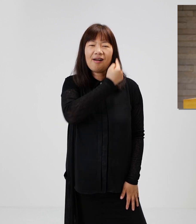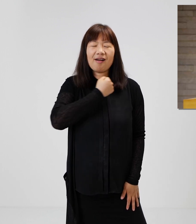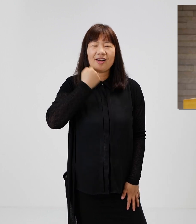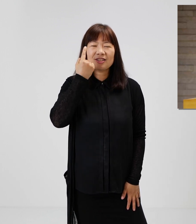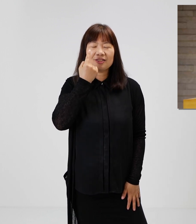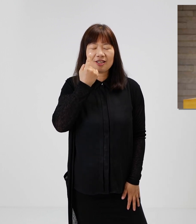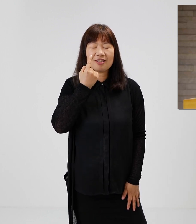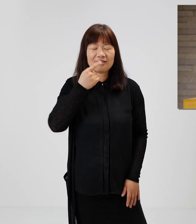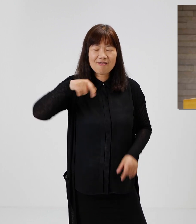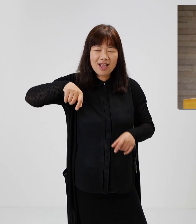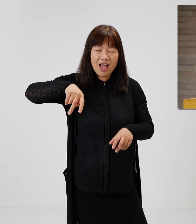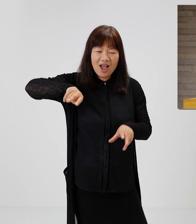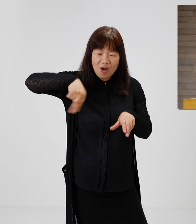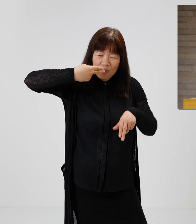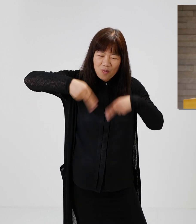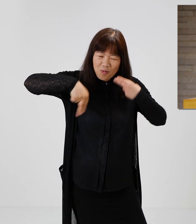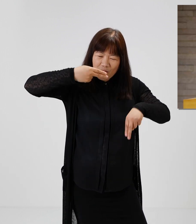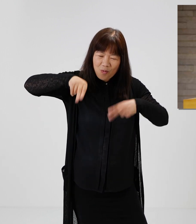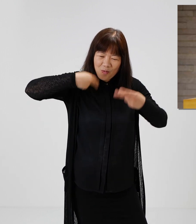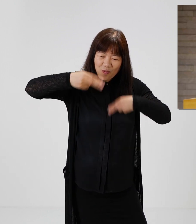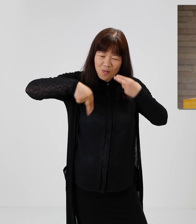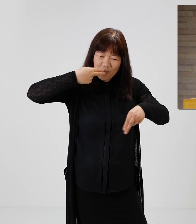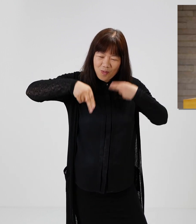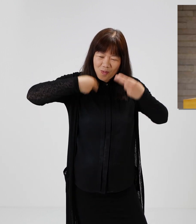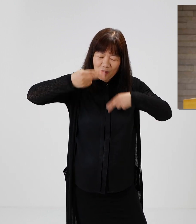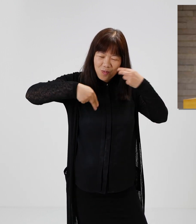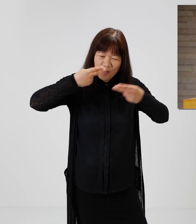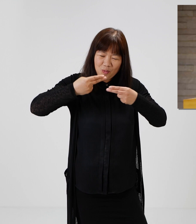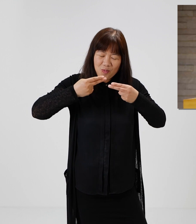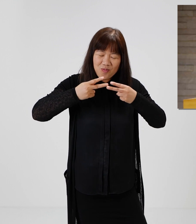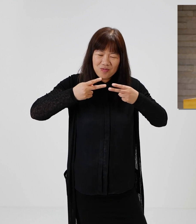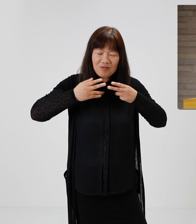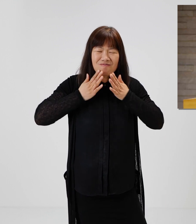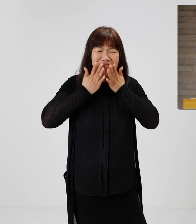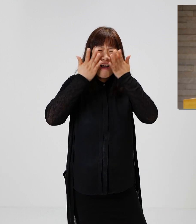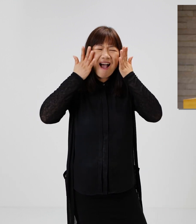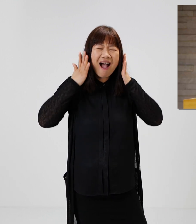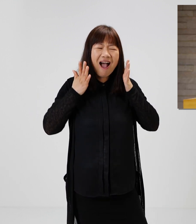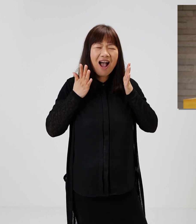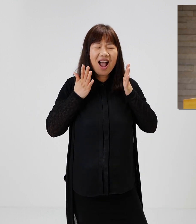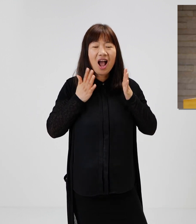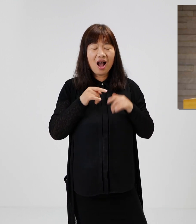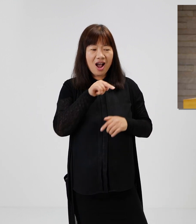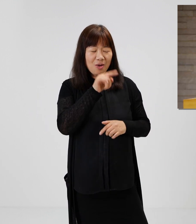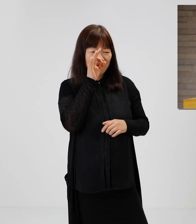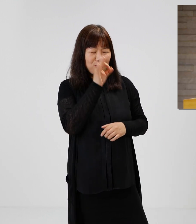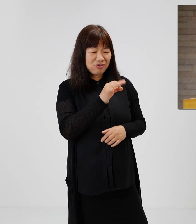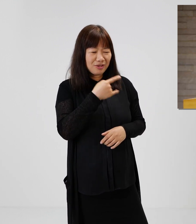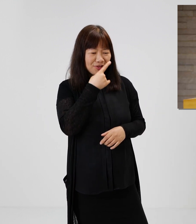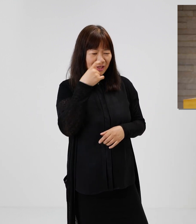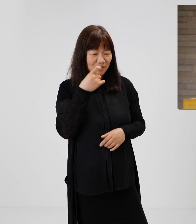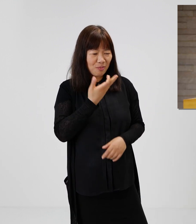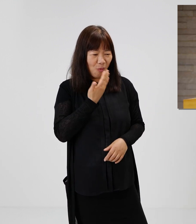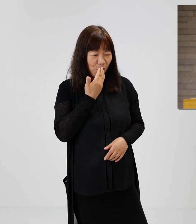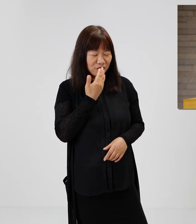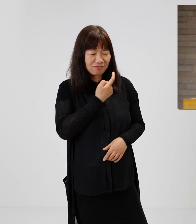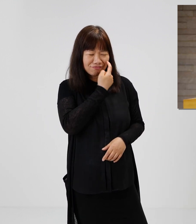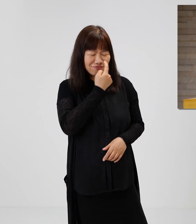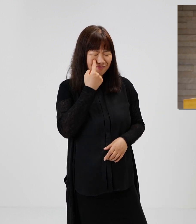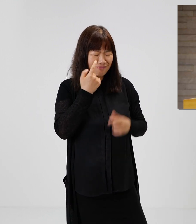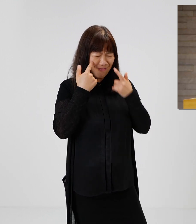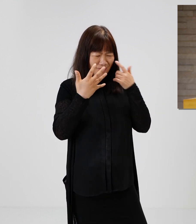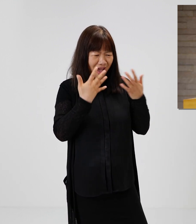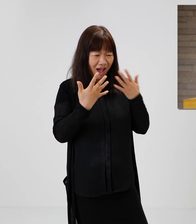하고 그냥 먹는 거예요. 짜장면 먹었다 이렇게 써져 있어요. 애들 짜장면 젓가락 주면은 짜장면